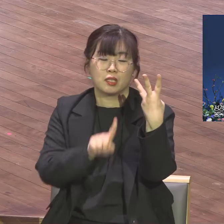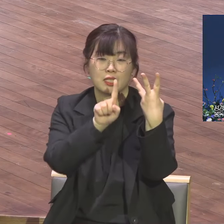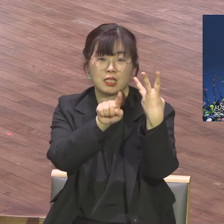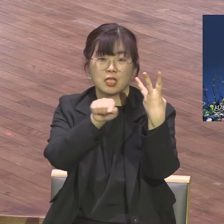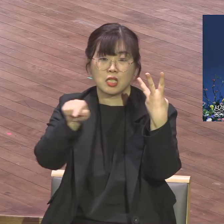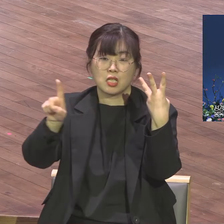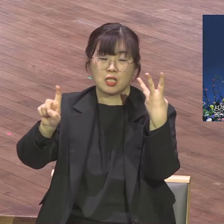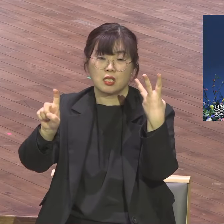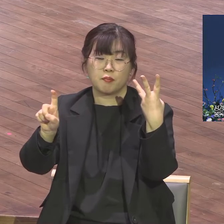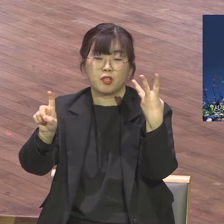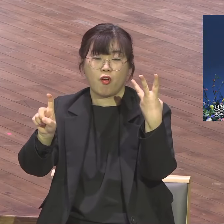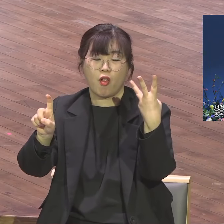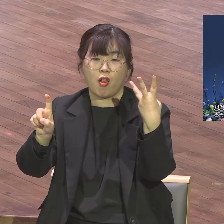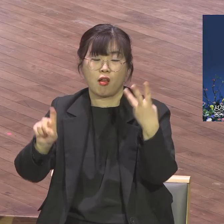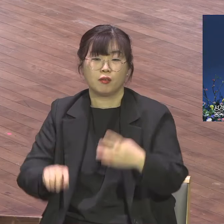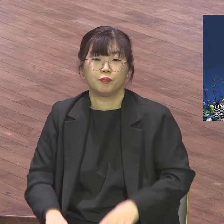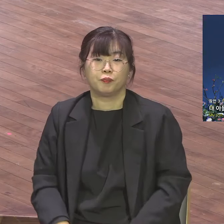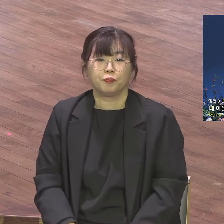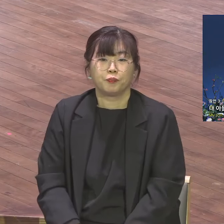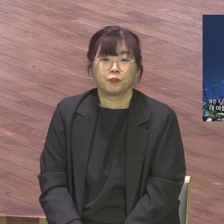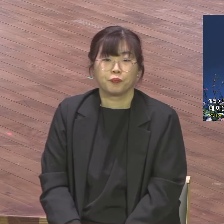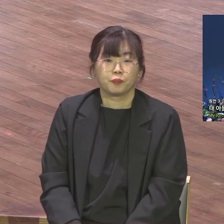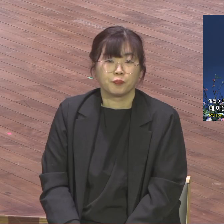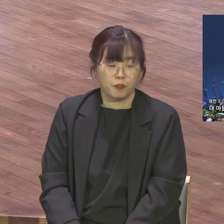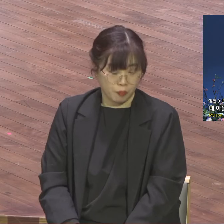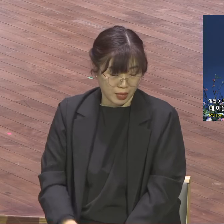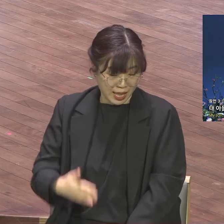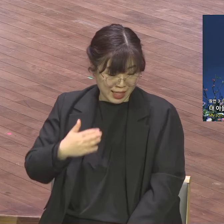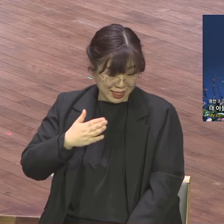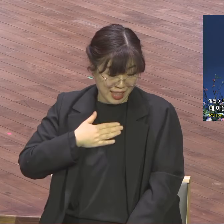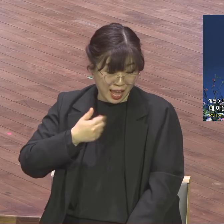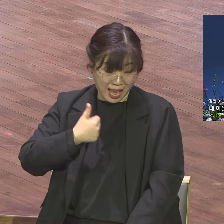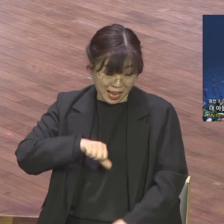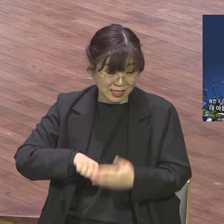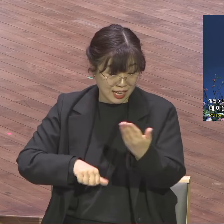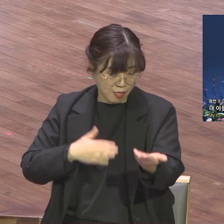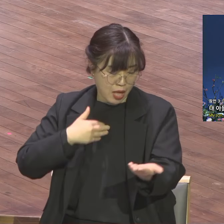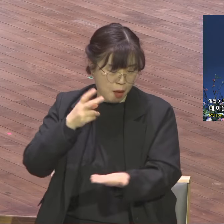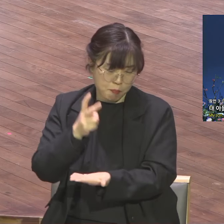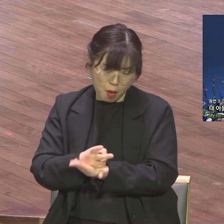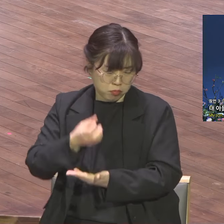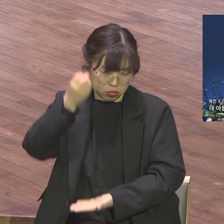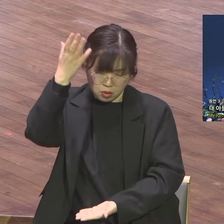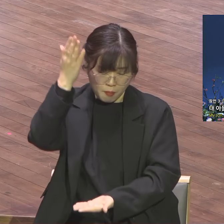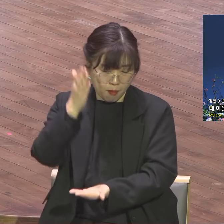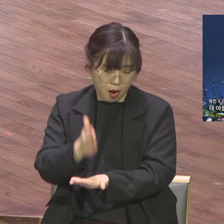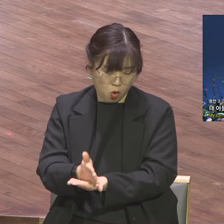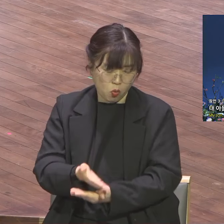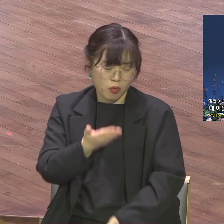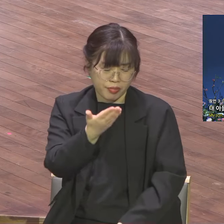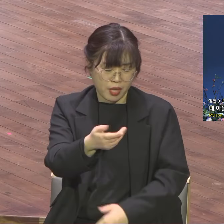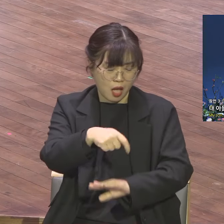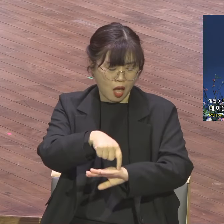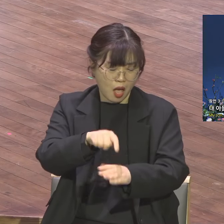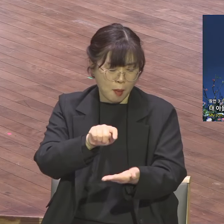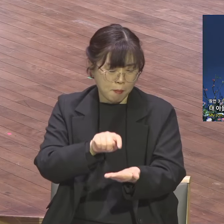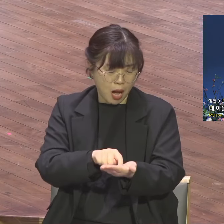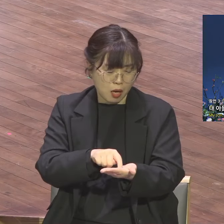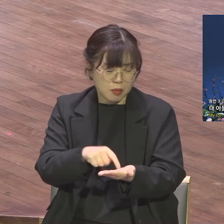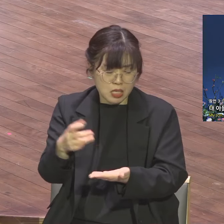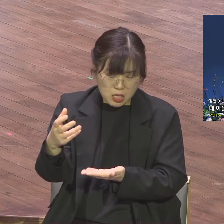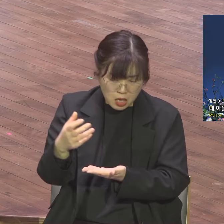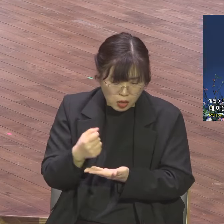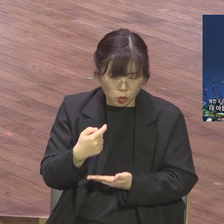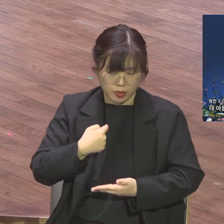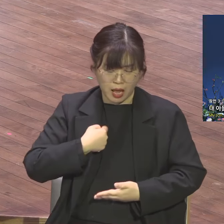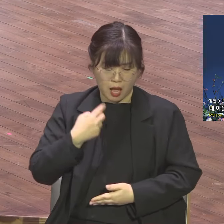3장 1절로 우리 10절까지 교독합니다. 내 아들아, 나의 법을 잊어버리지 말고 너